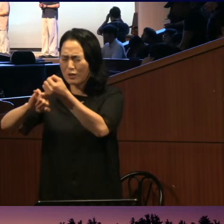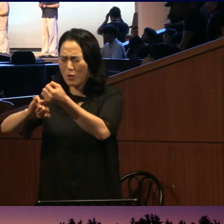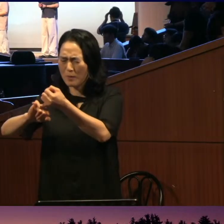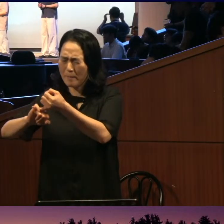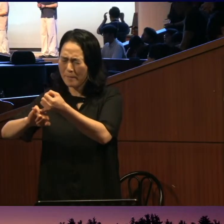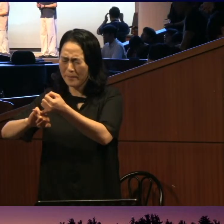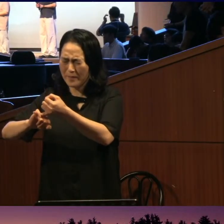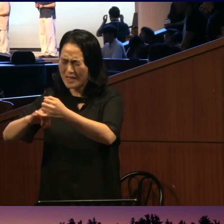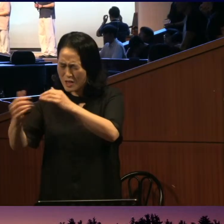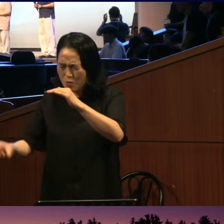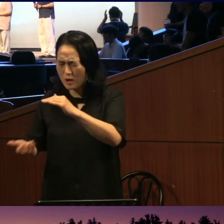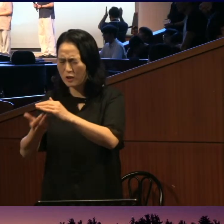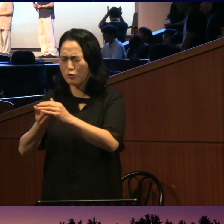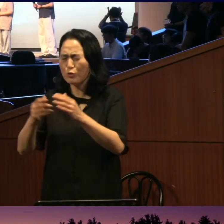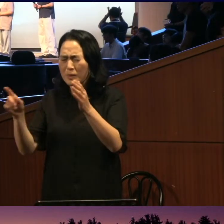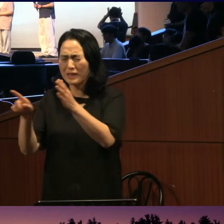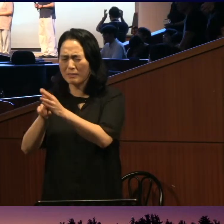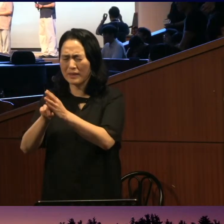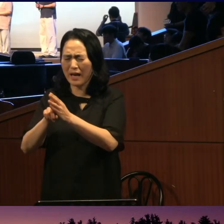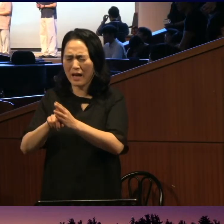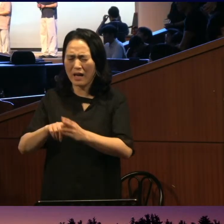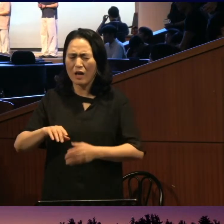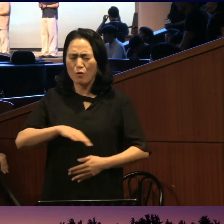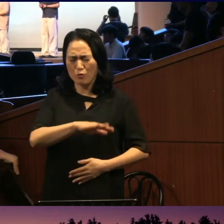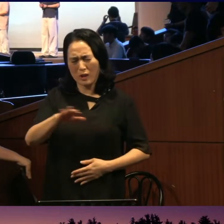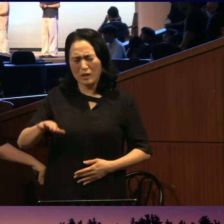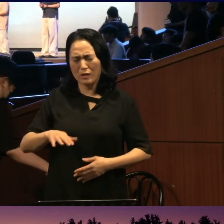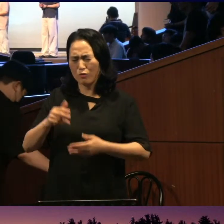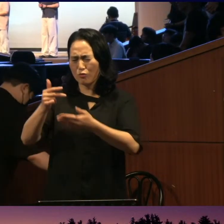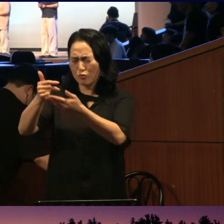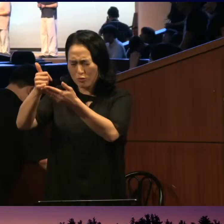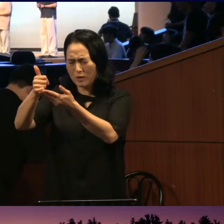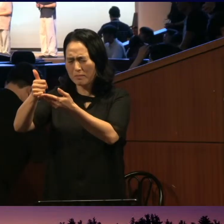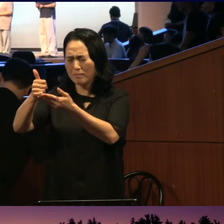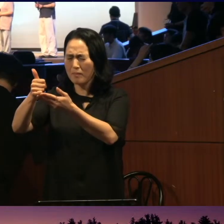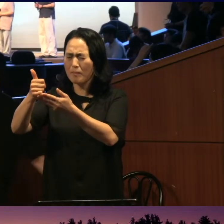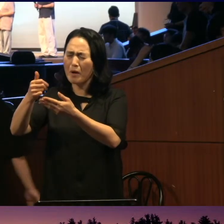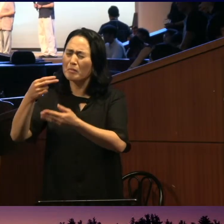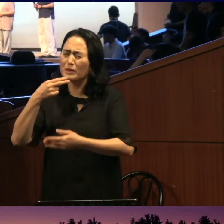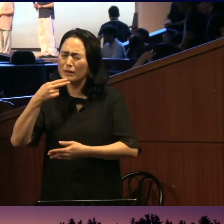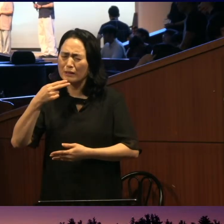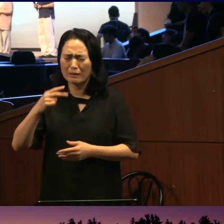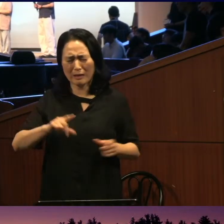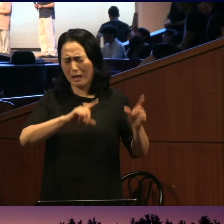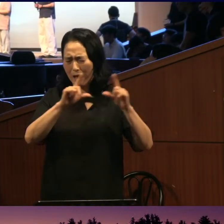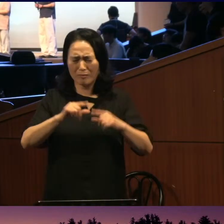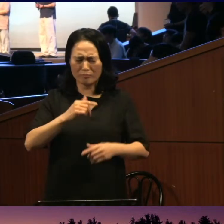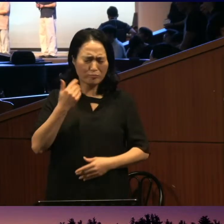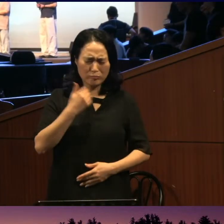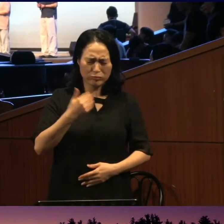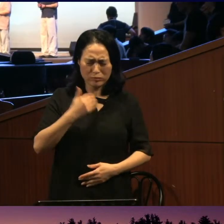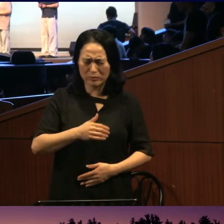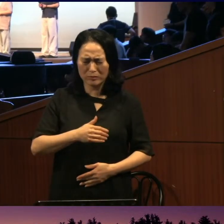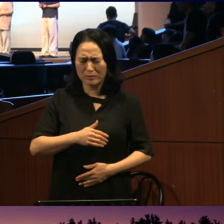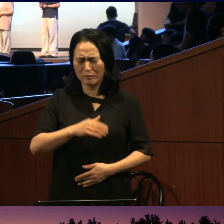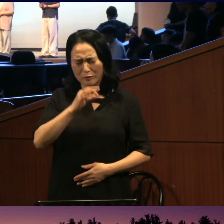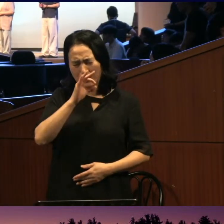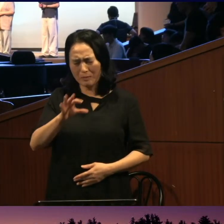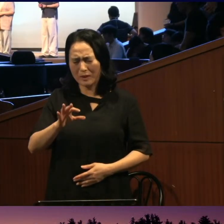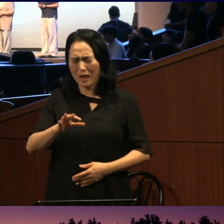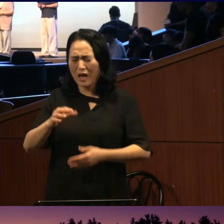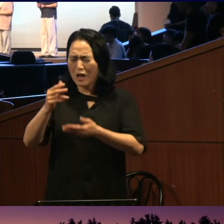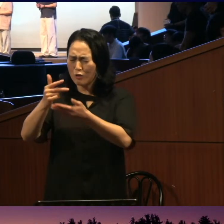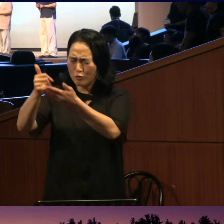믿습니다. 그래서 주님, 우리는 주님 없이 살아갈 수가 없습니다. 주님 곁에서 영원히 거하고 싶습니다.